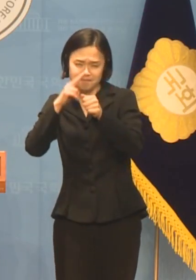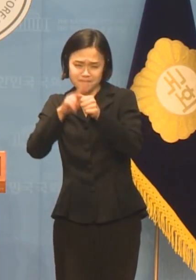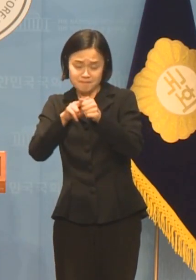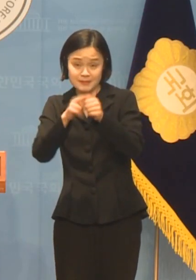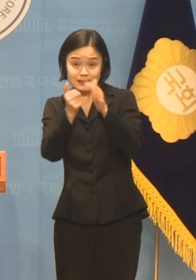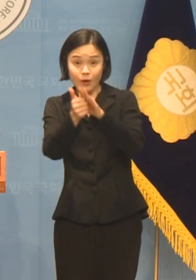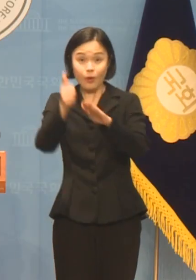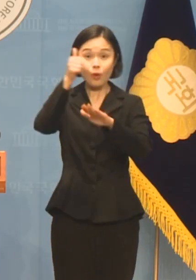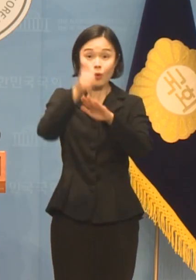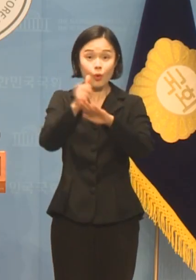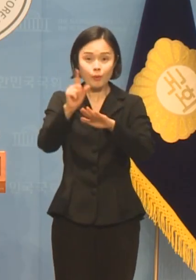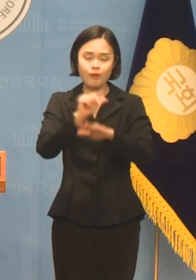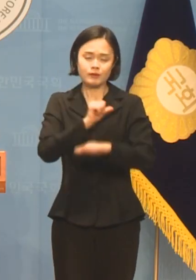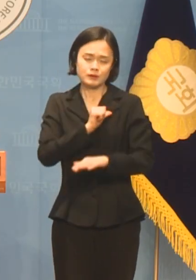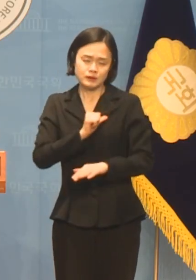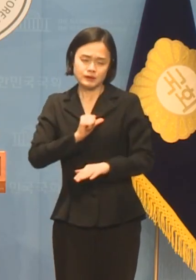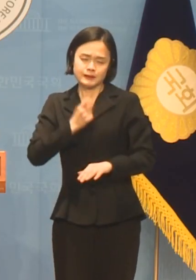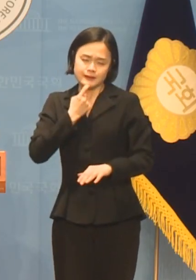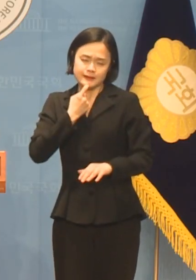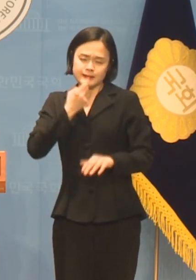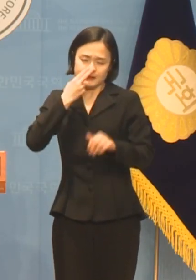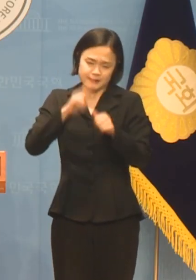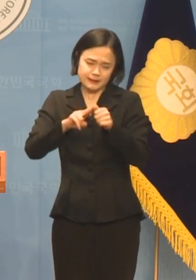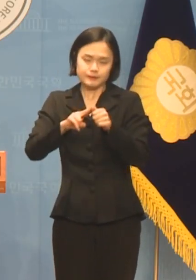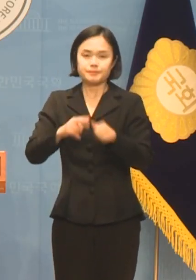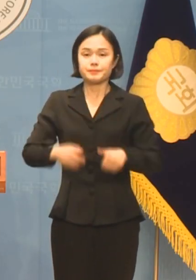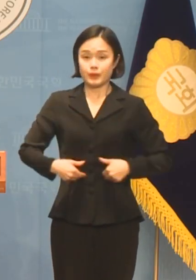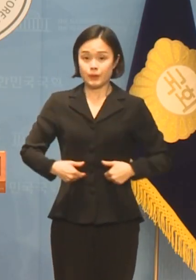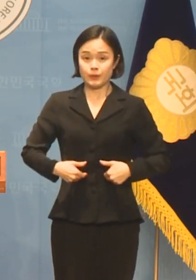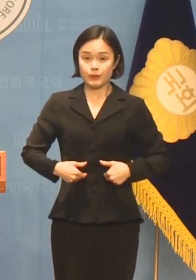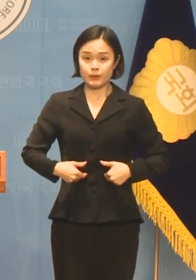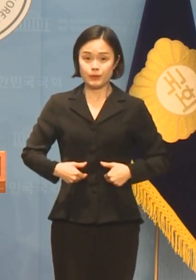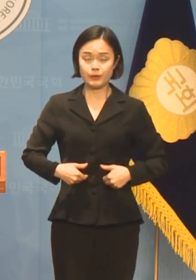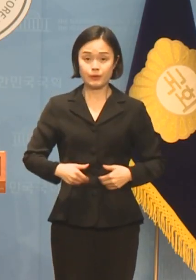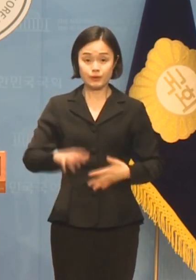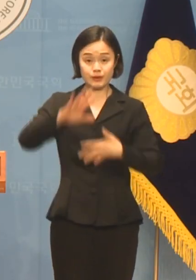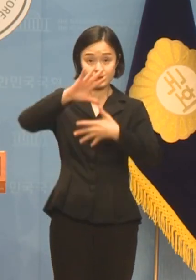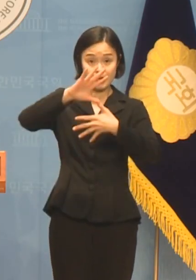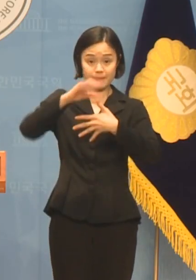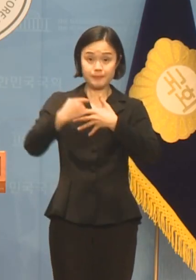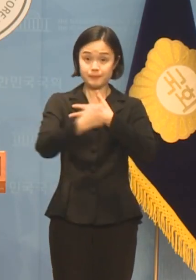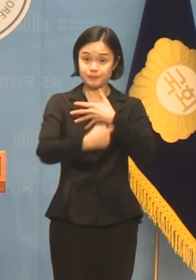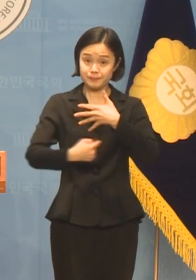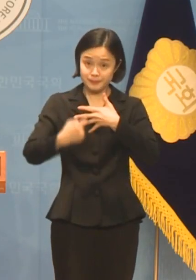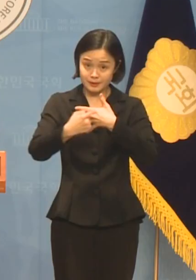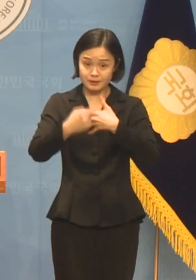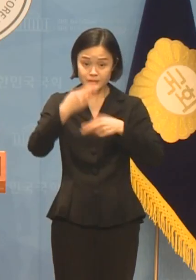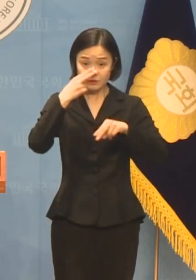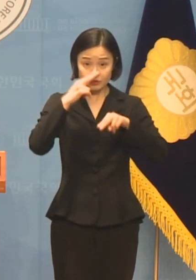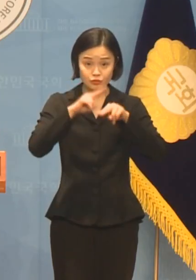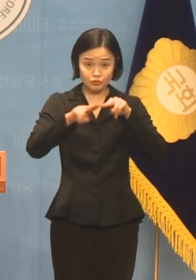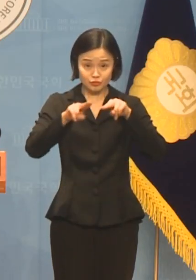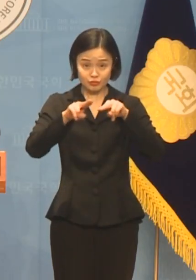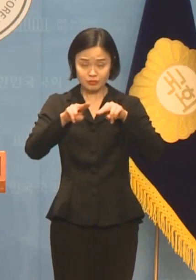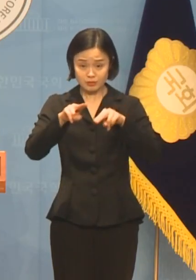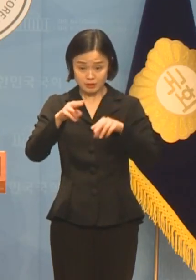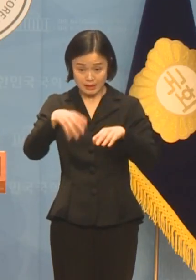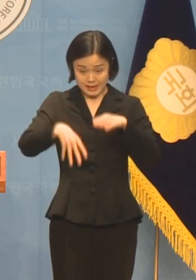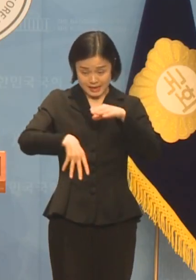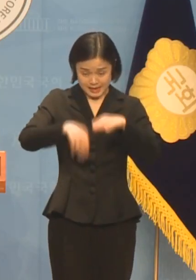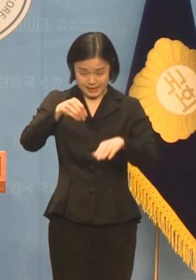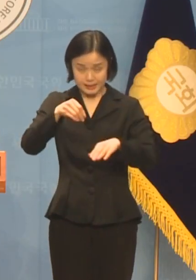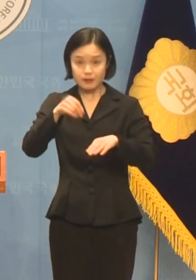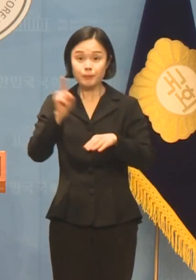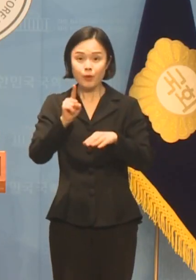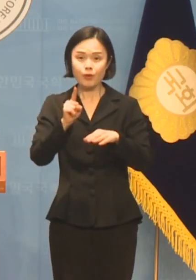산물입니다. 남미 가이아나 유전은 14번 시추 끝에 성공했고